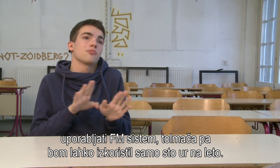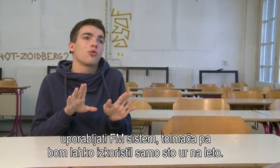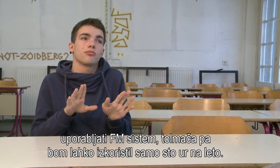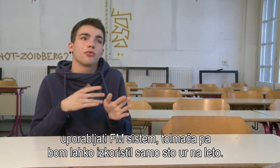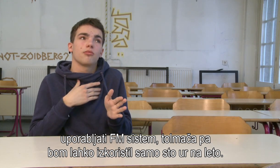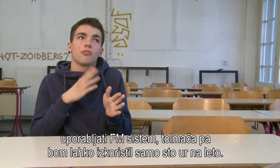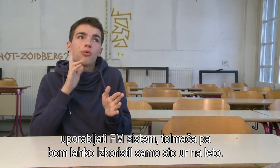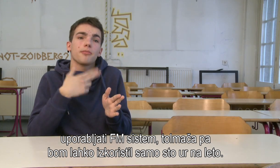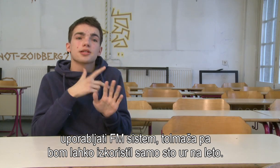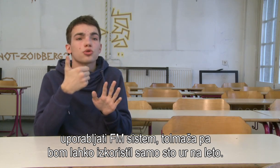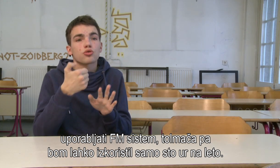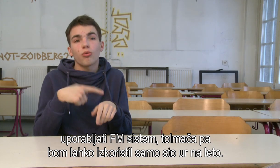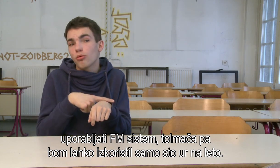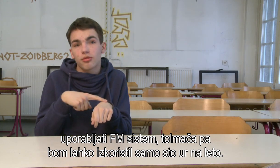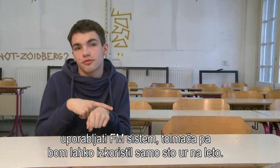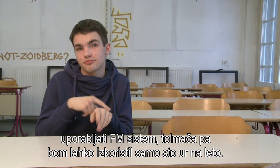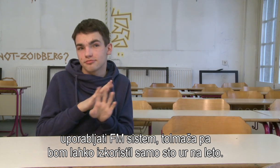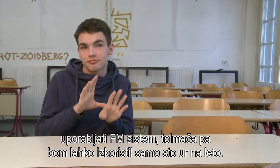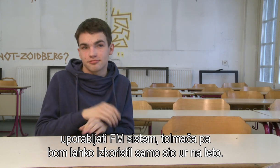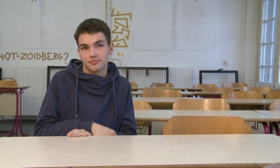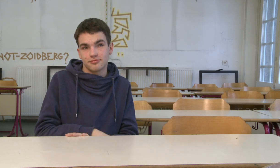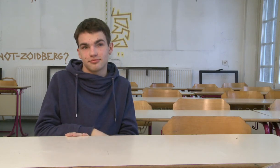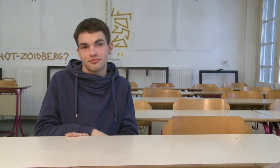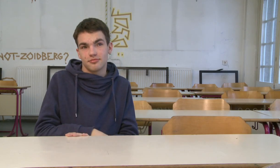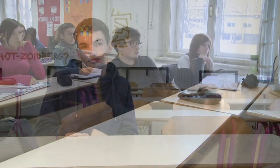tolmač, bo imel samo 100 ur.